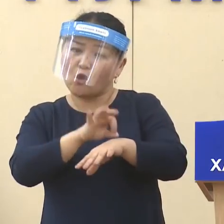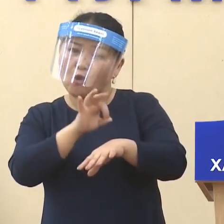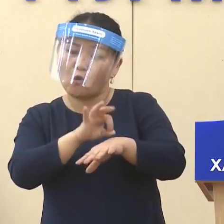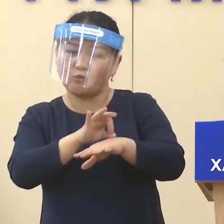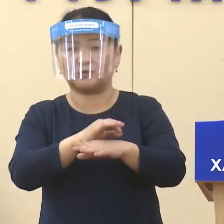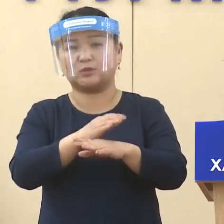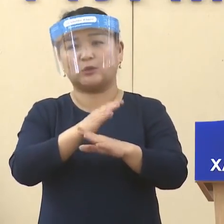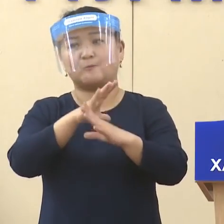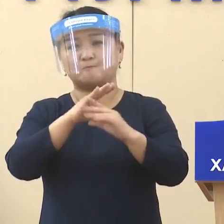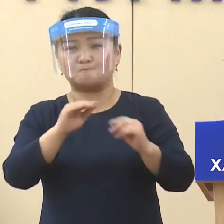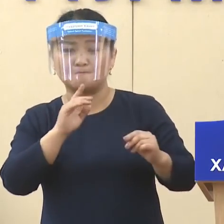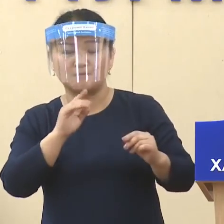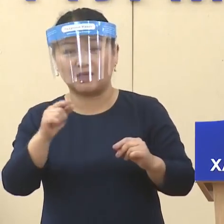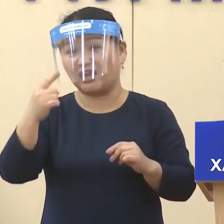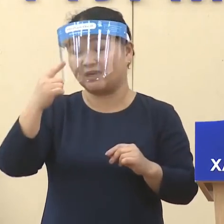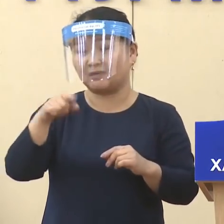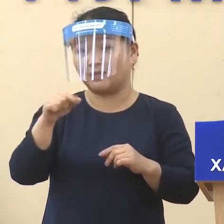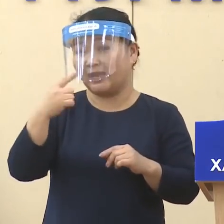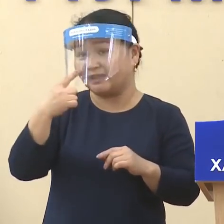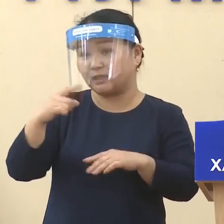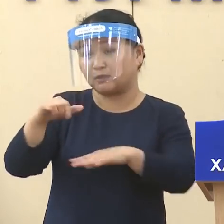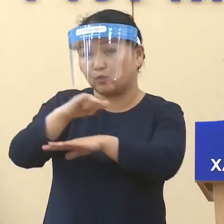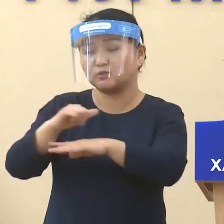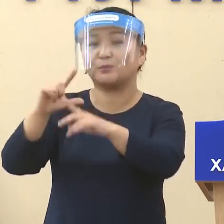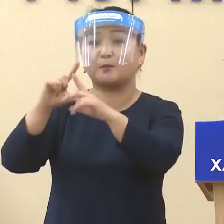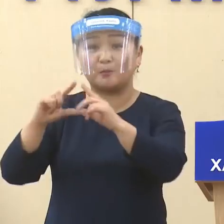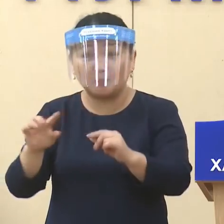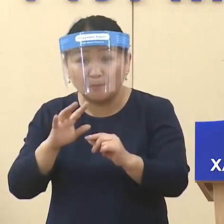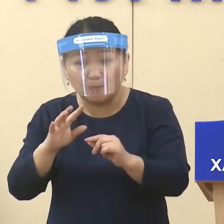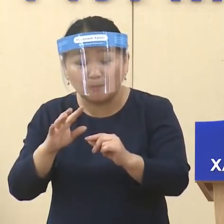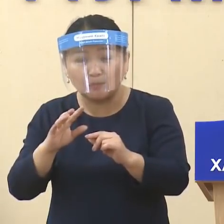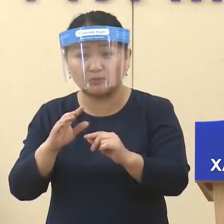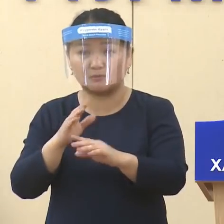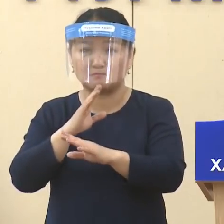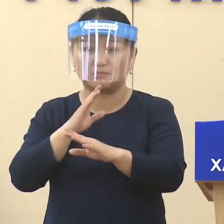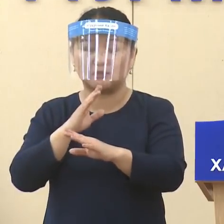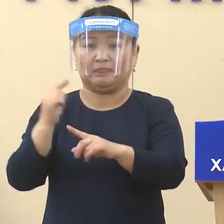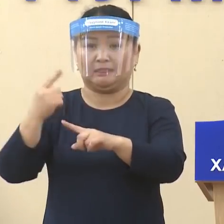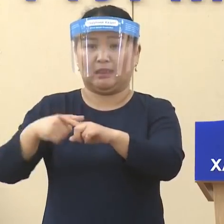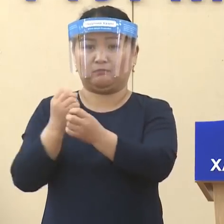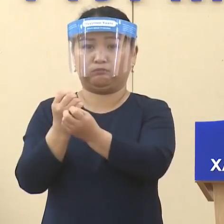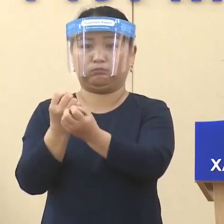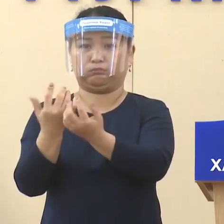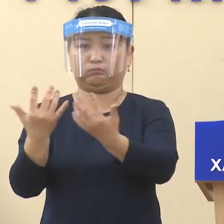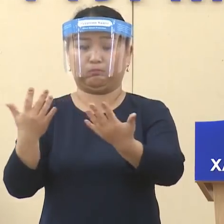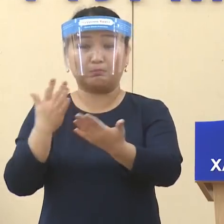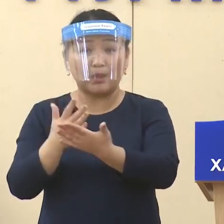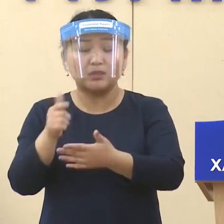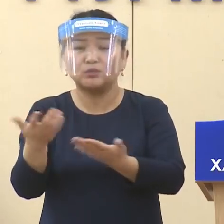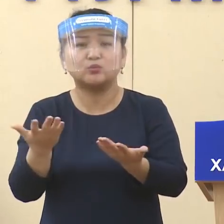үзэжсэн Хятад, Солонгос, Япон зэрэг орнуудад шинээр халдвар голомтлон гарч байна. Эдгээр нь юу хэлж байна гэхээр бидний урд урдаасаа